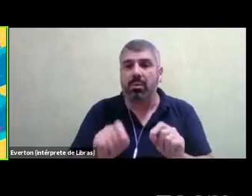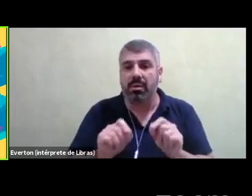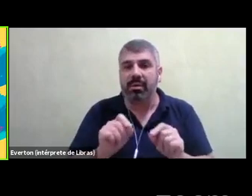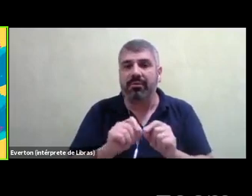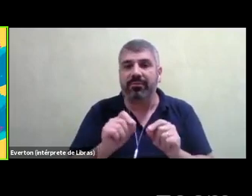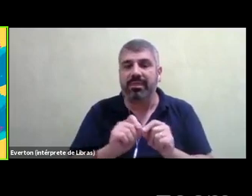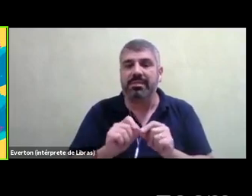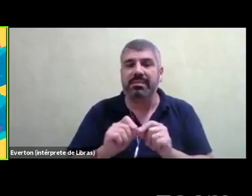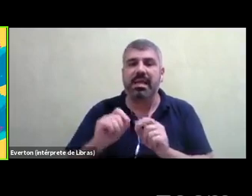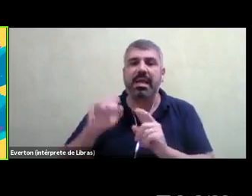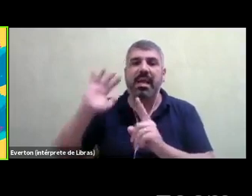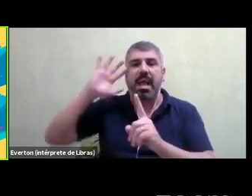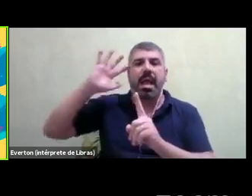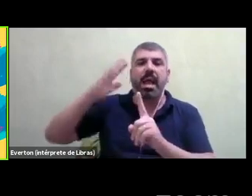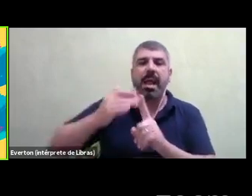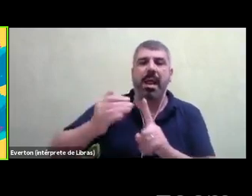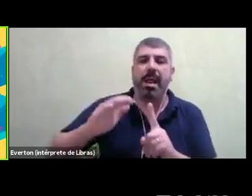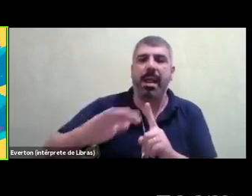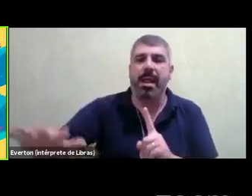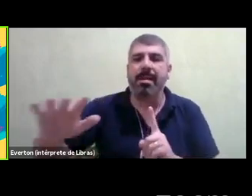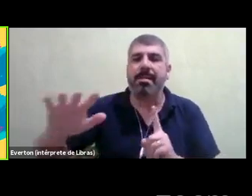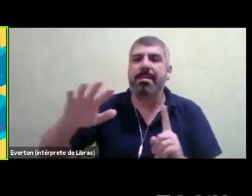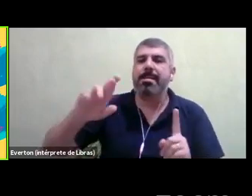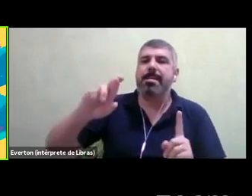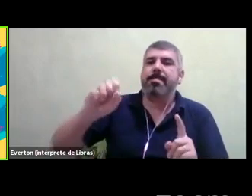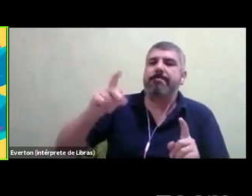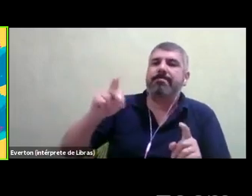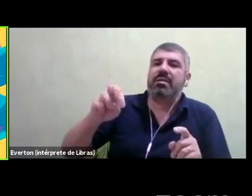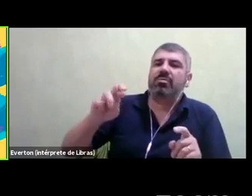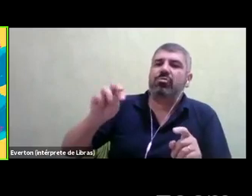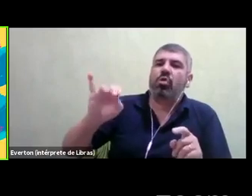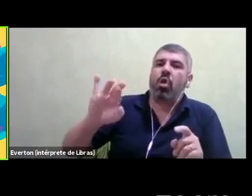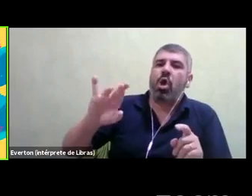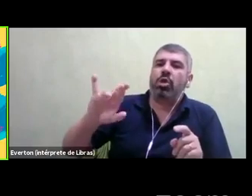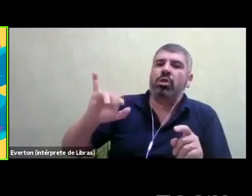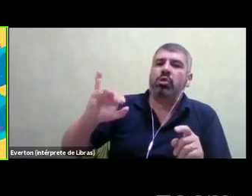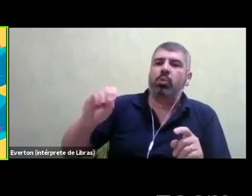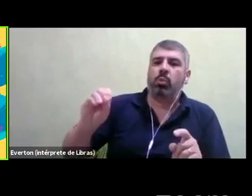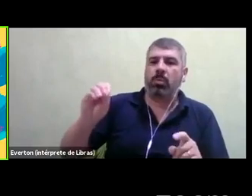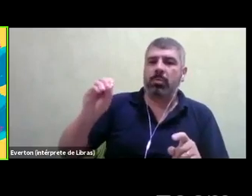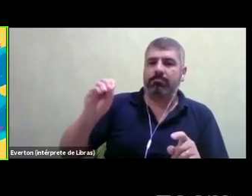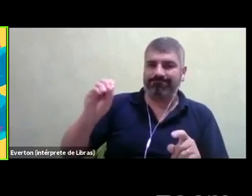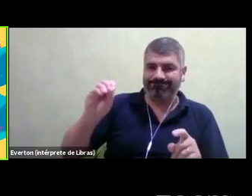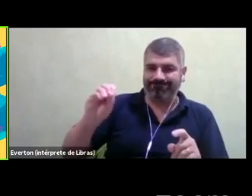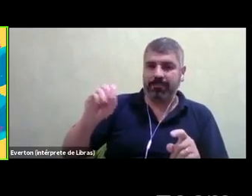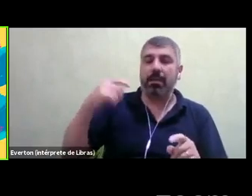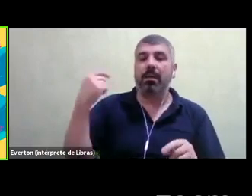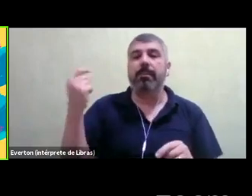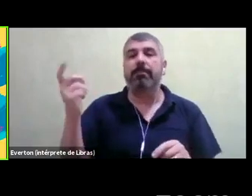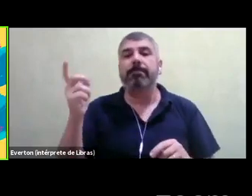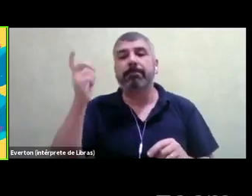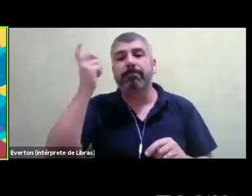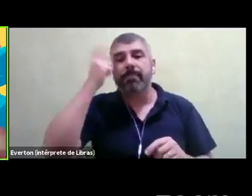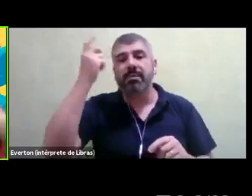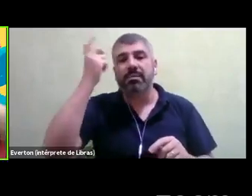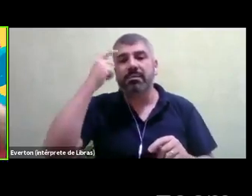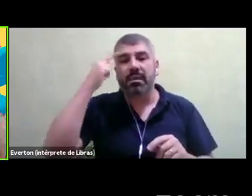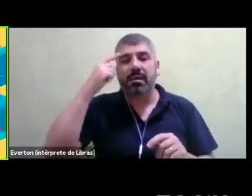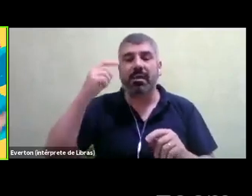repertório para que as pessoas possam agir no mundo. Se a gente não pensar a educação bilíngue como construção de